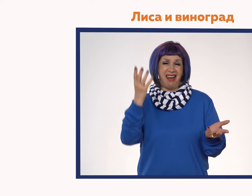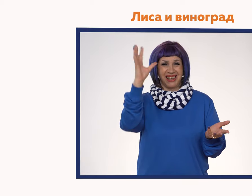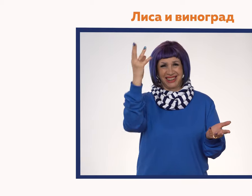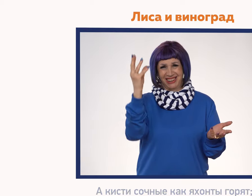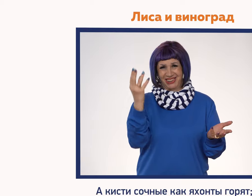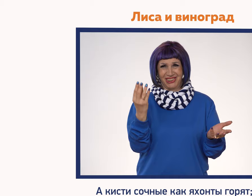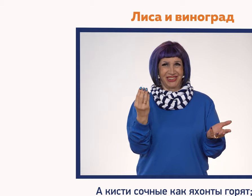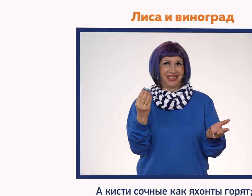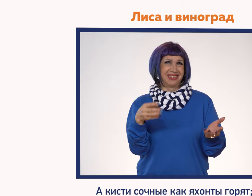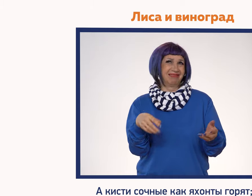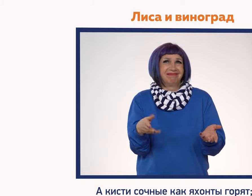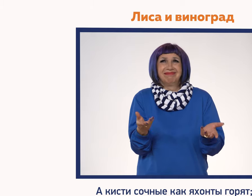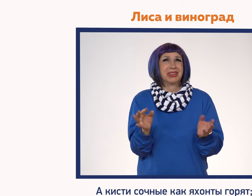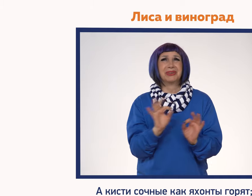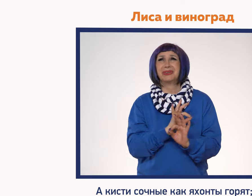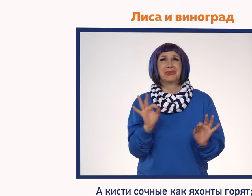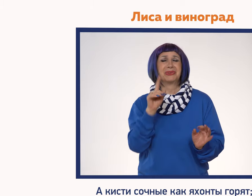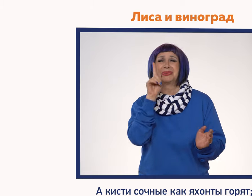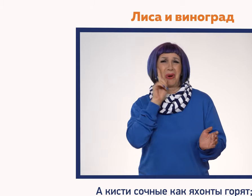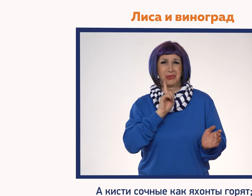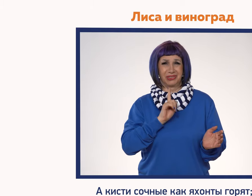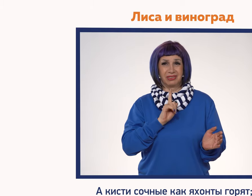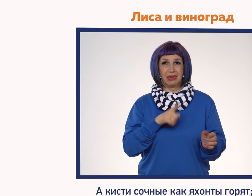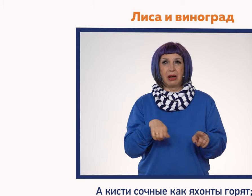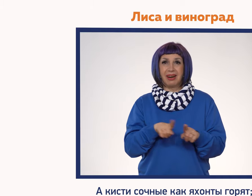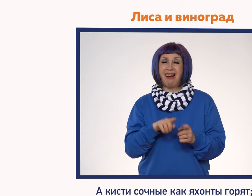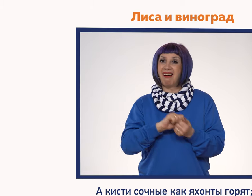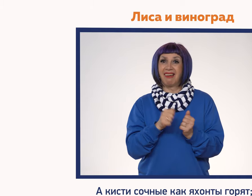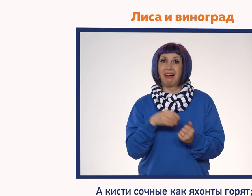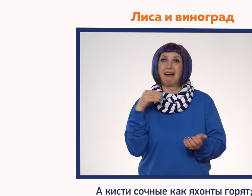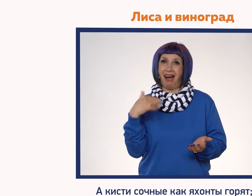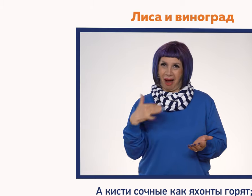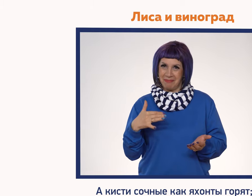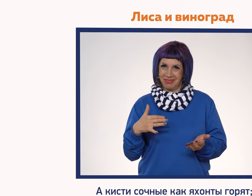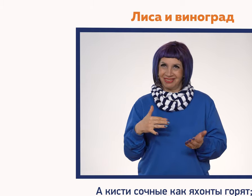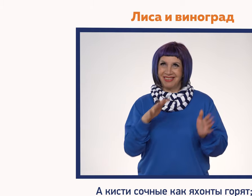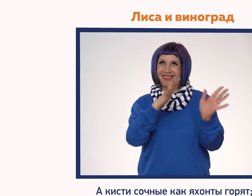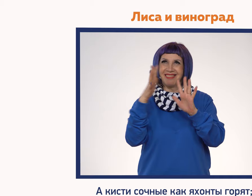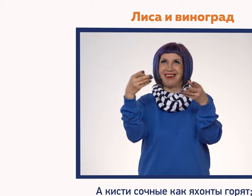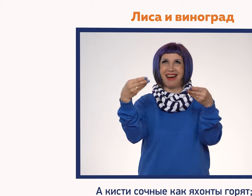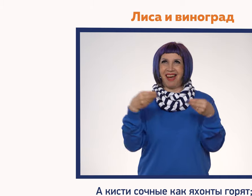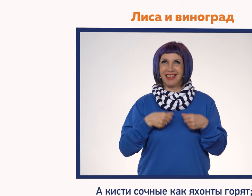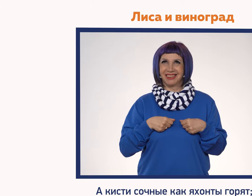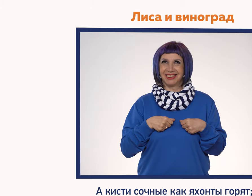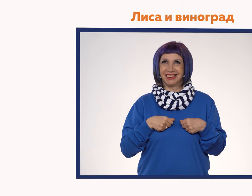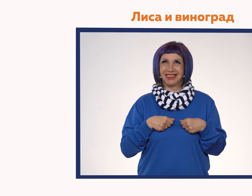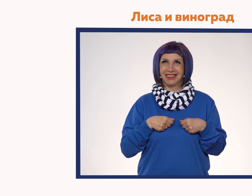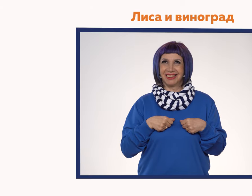разгорелись, а кисти сочные, как яхонты, горят.